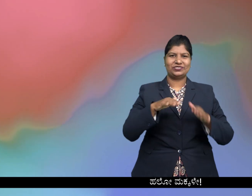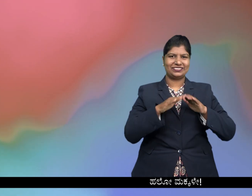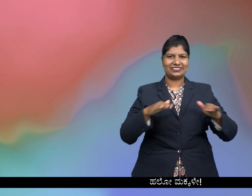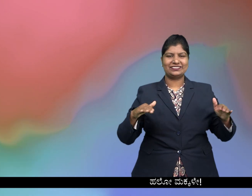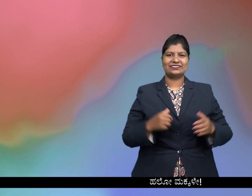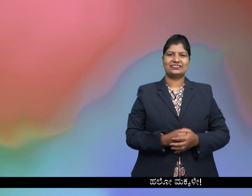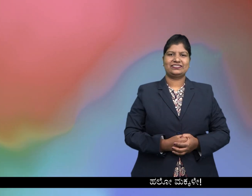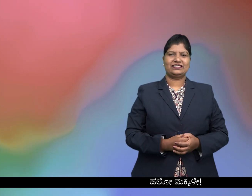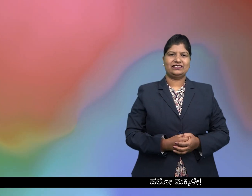ಮುರುಗೇಶ್ ಕುಳೀದ್.